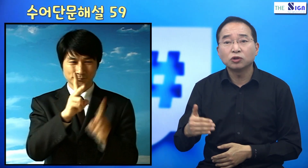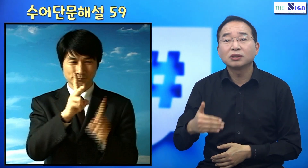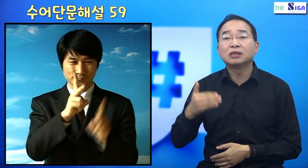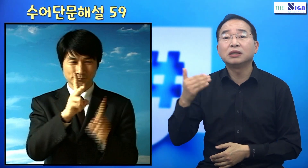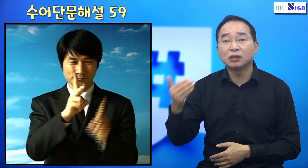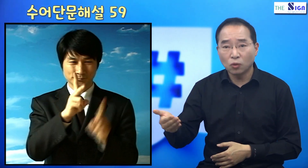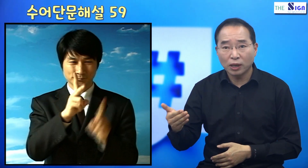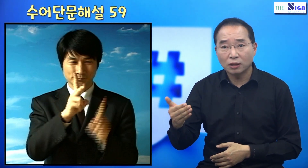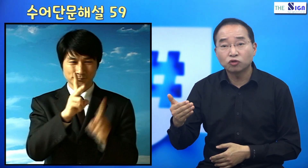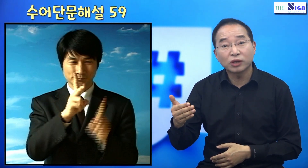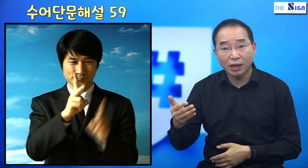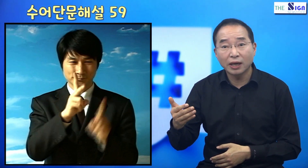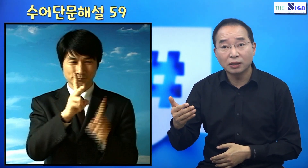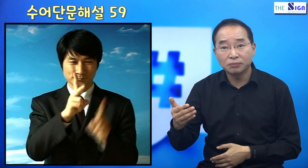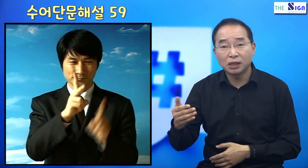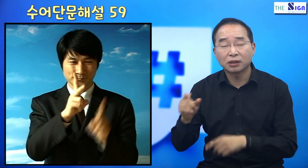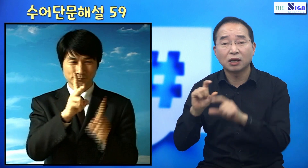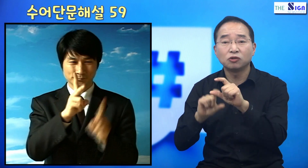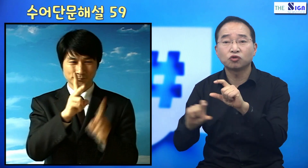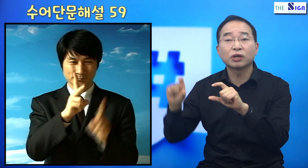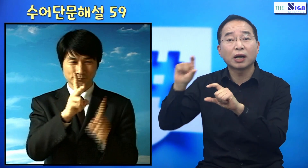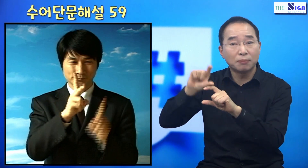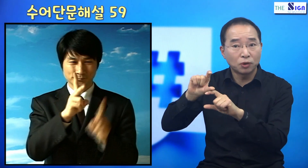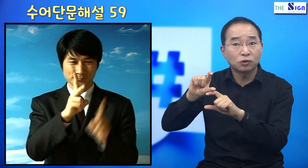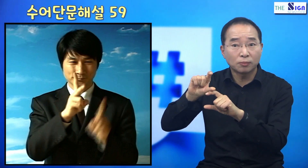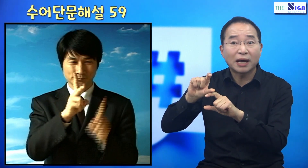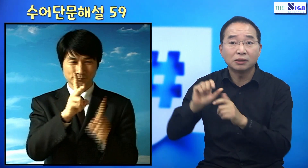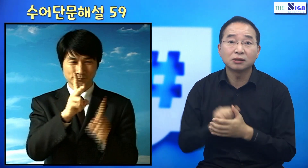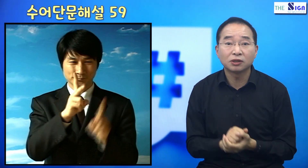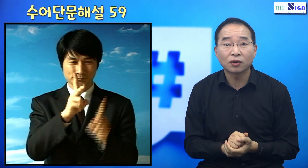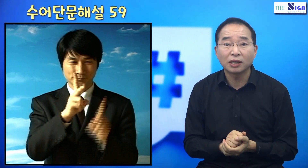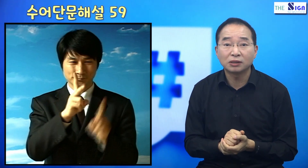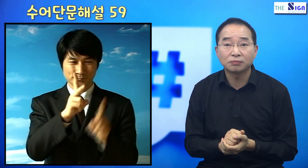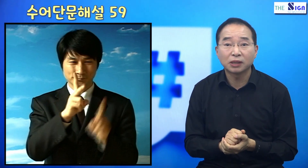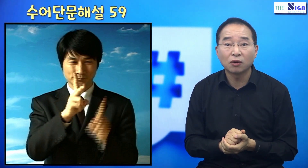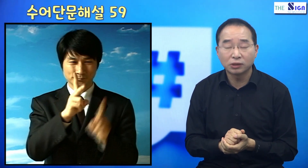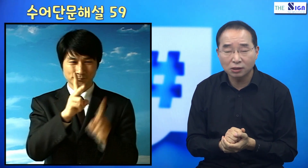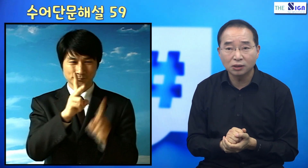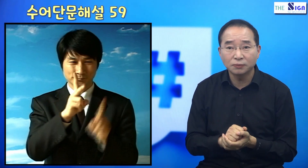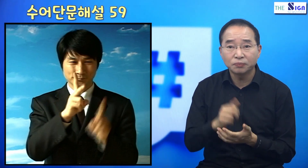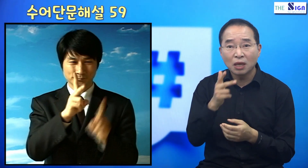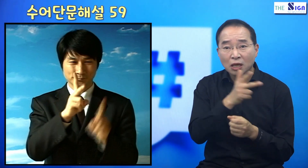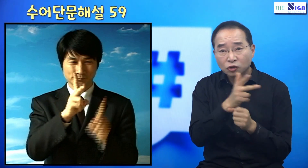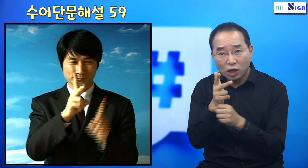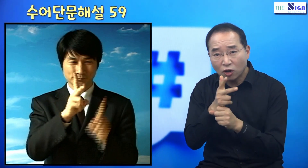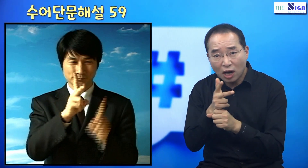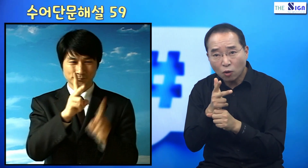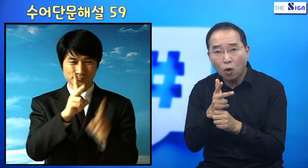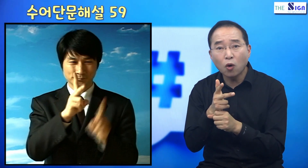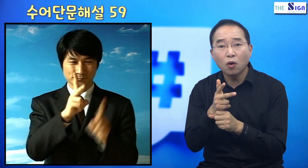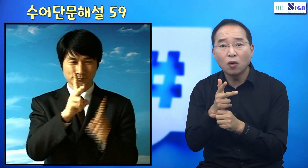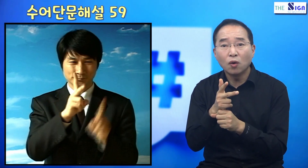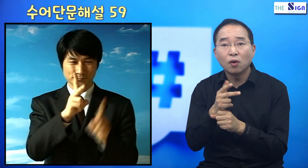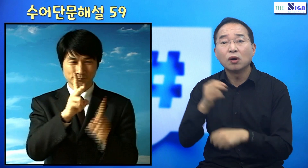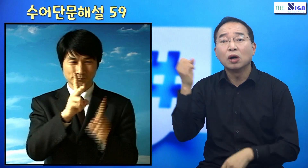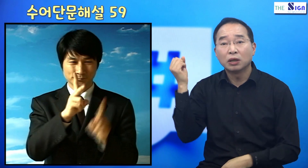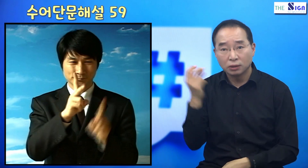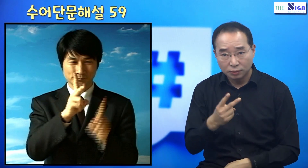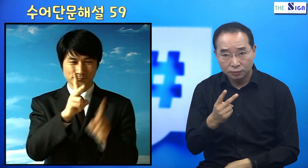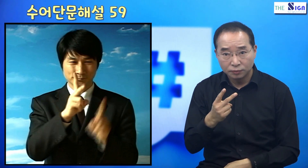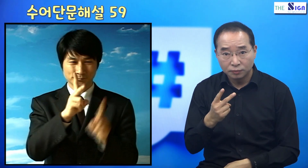추가적 또는 그리고라는 추가라의 의미할 때는 추가라는 표현을 좀 많이 쓰는 경향이 있습니다. 어쨌든 촬영하고